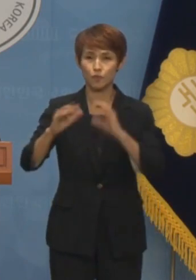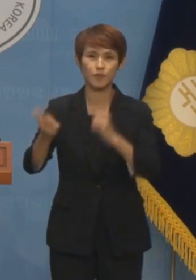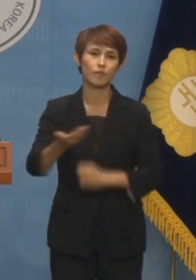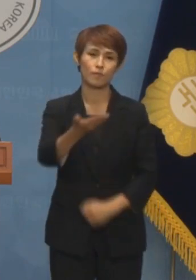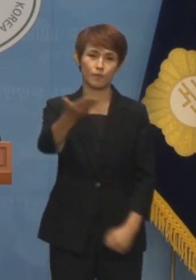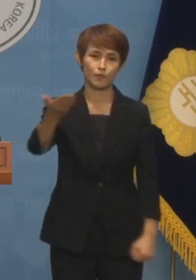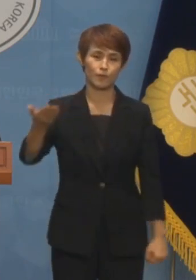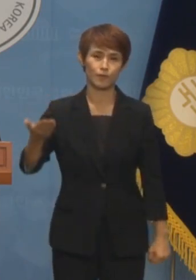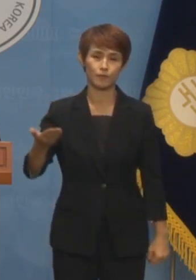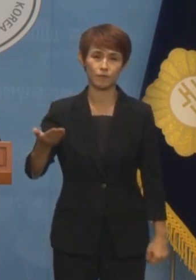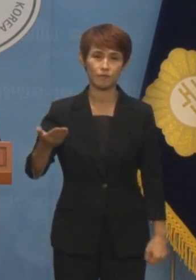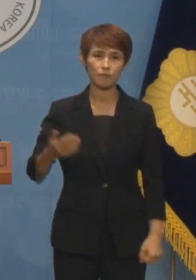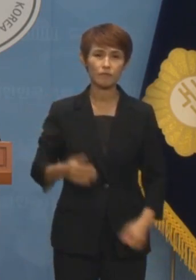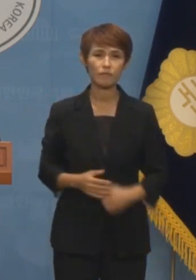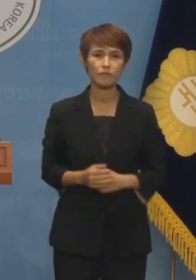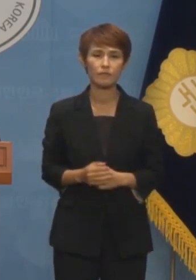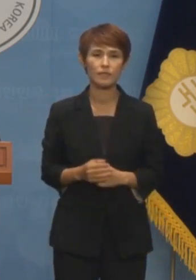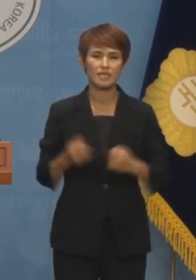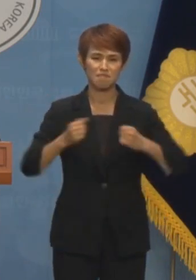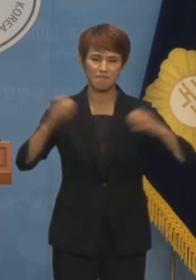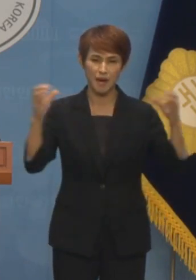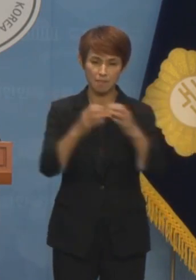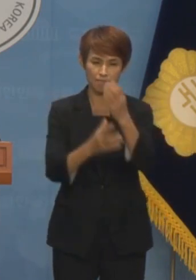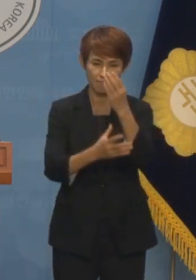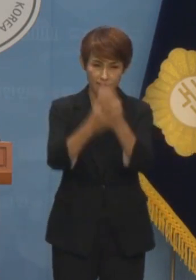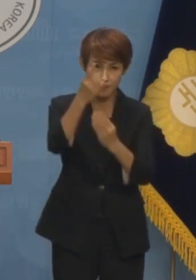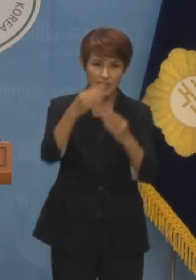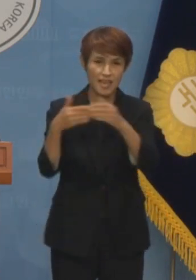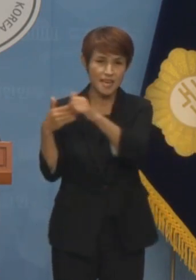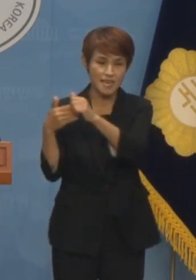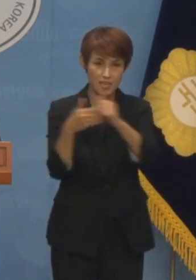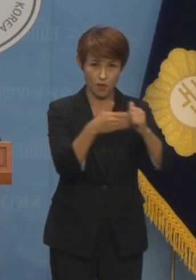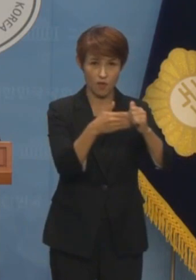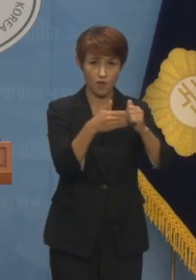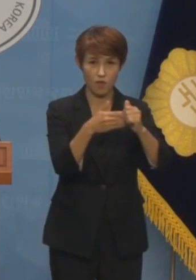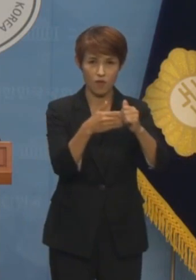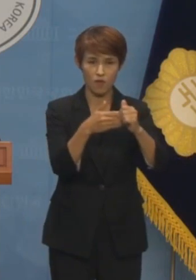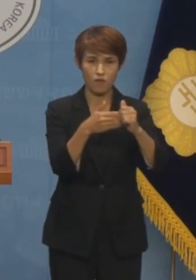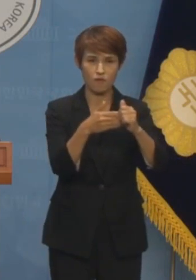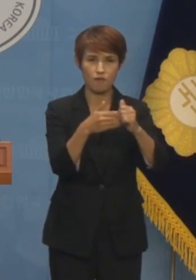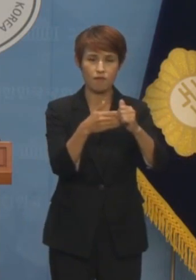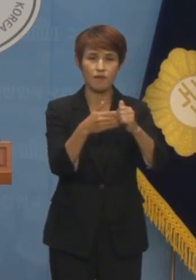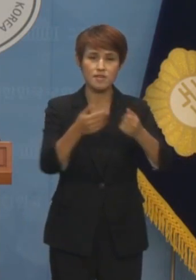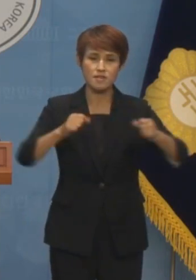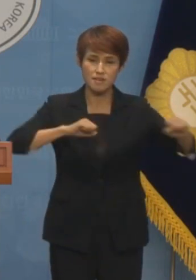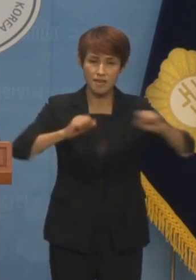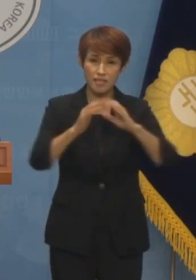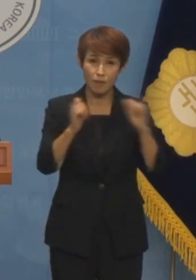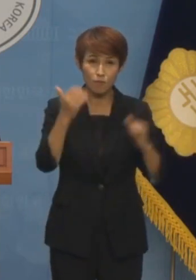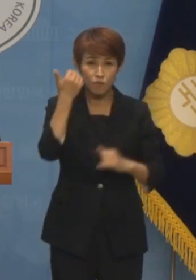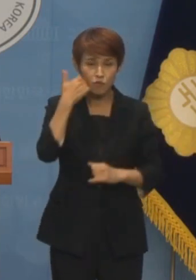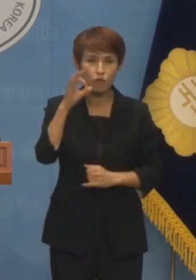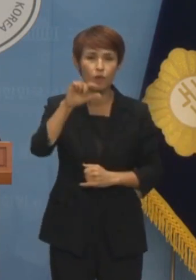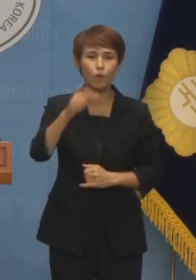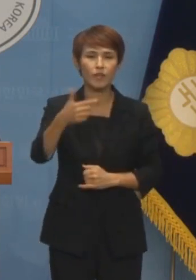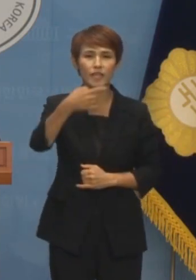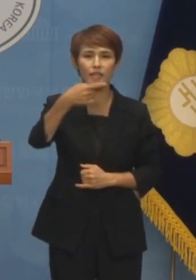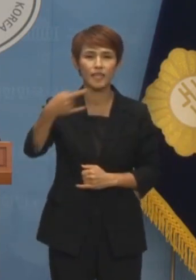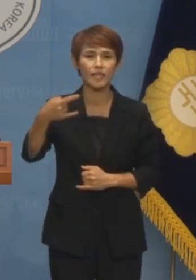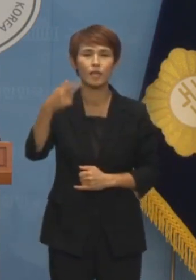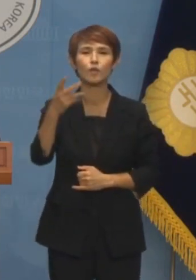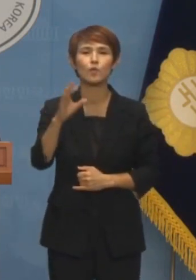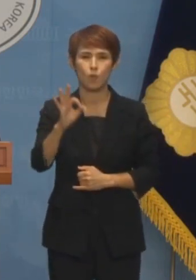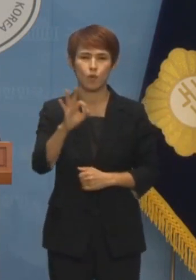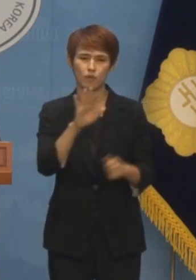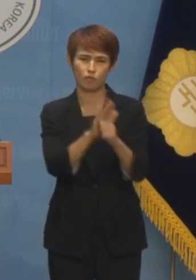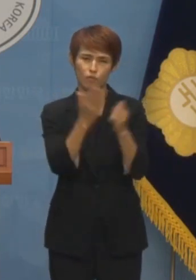여러분, 원팀의 리더, 레드팀의 참 일꾼 원희룡을 압도적으로